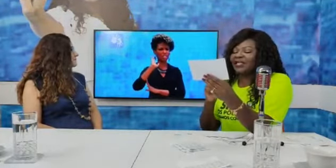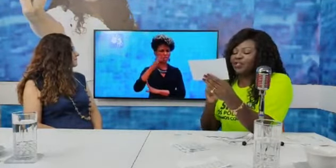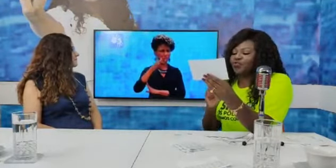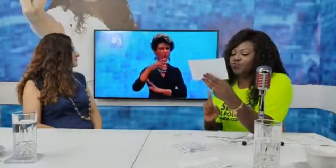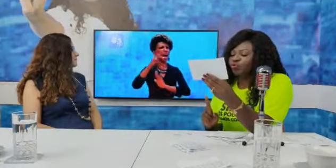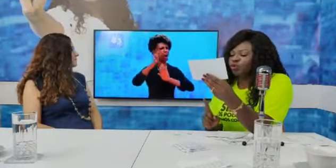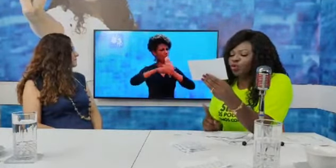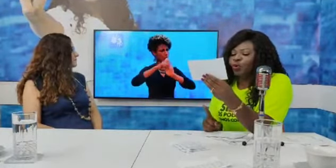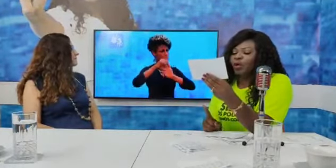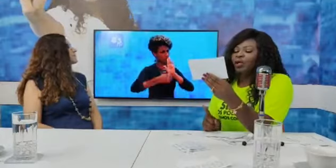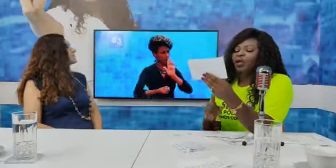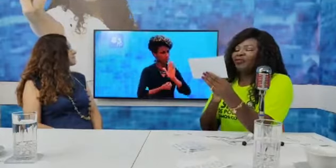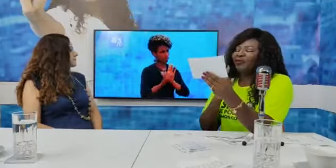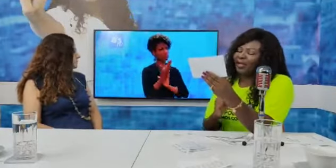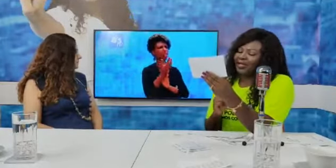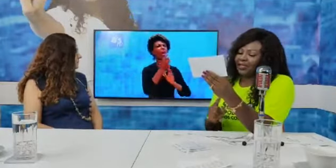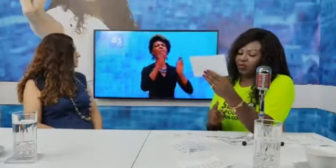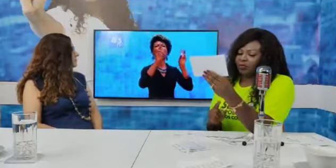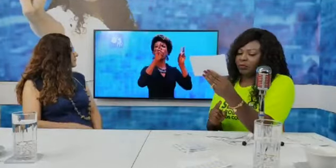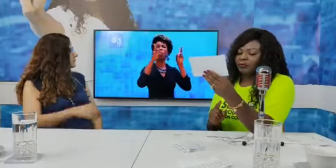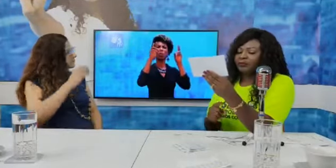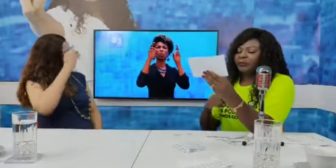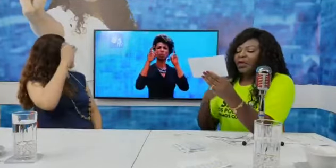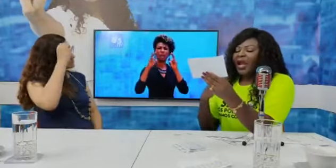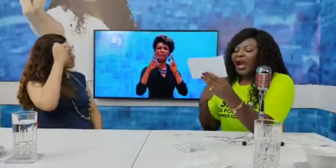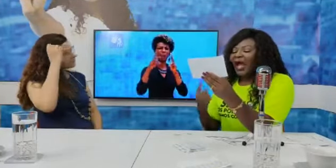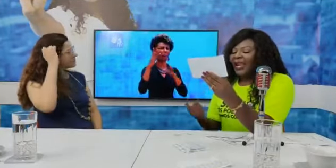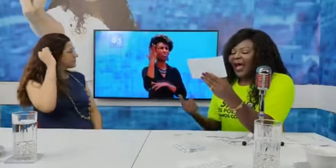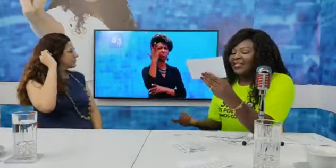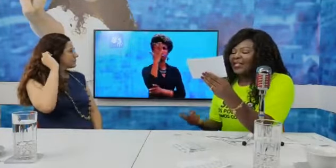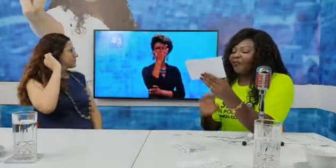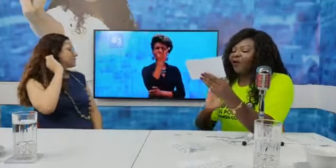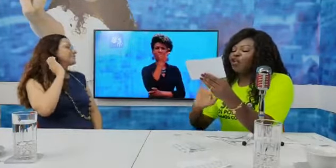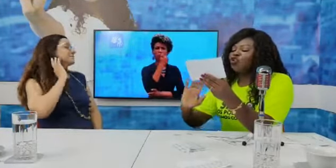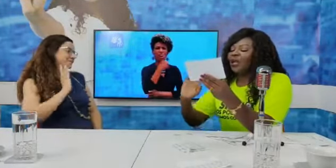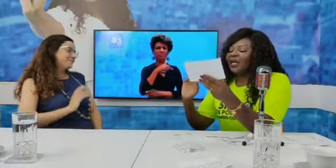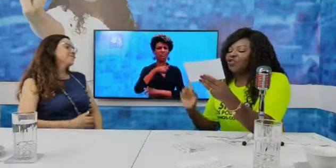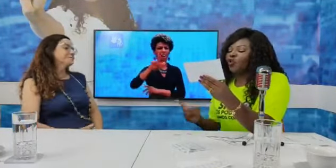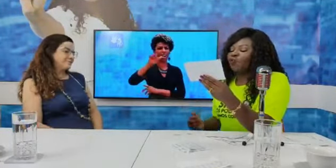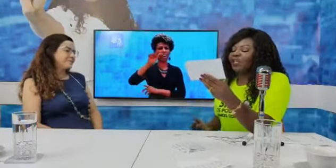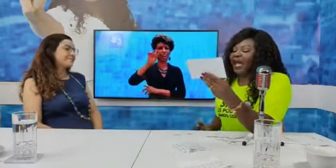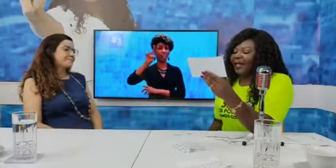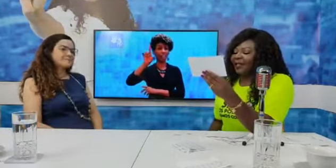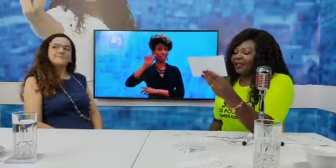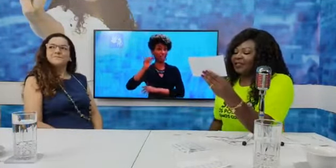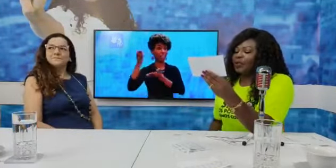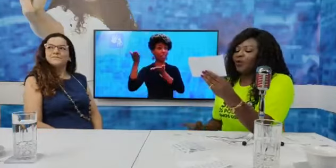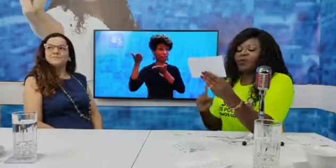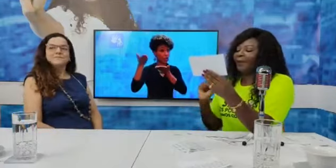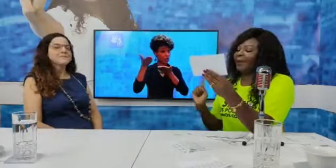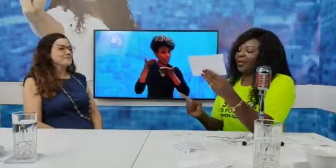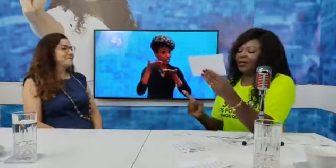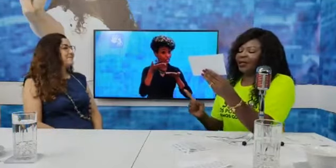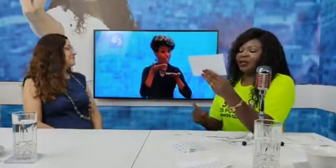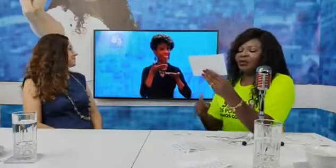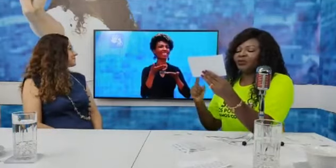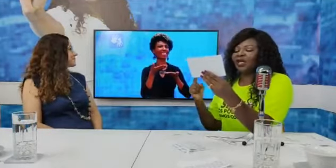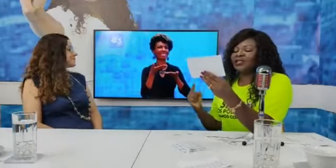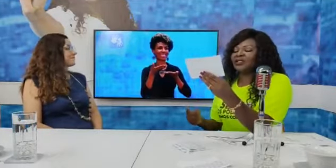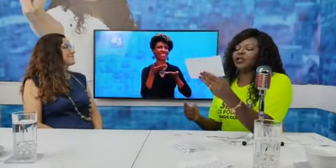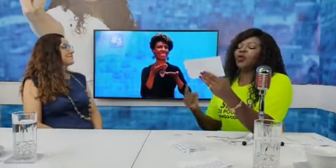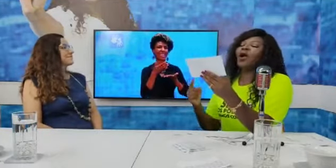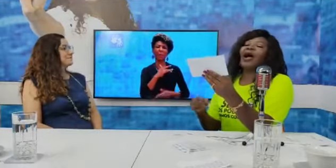esse assunto e foi lindo. A Laysa foi uma das convidadas. Uma pena